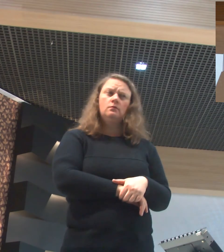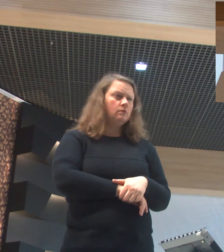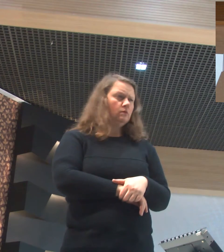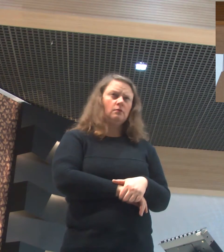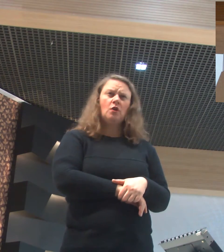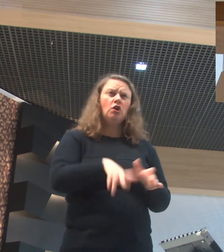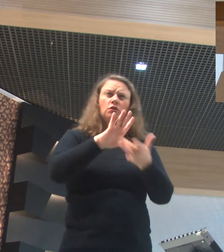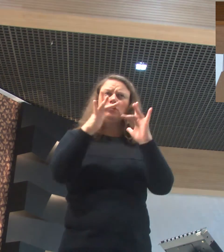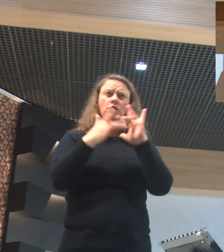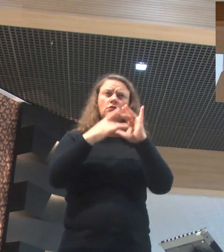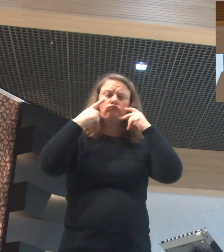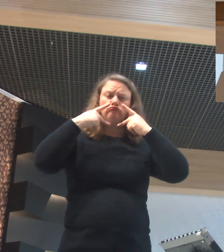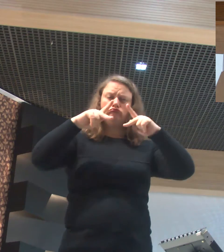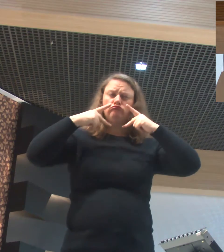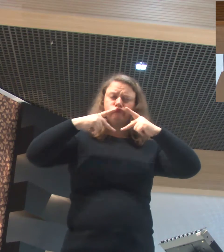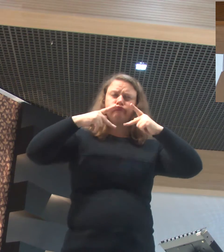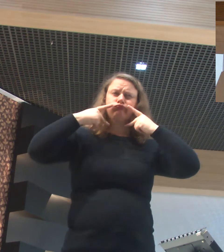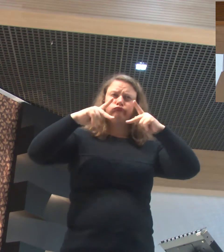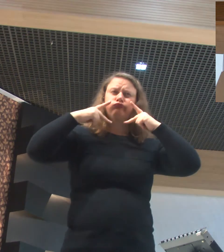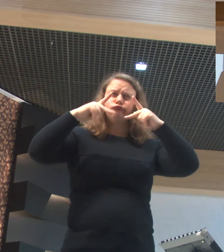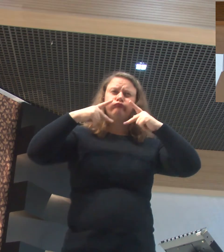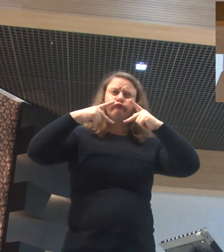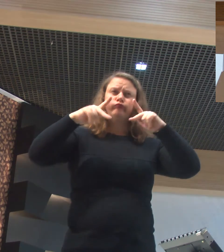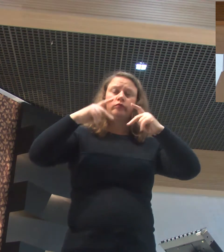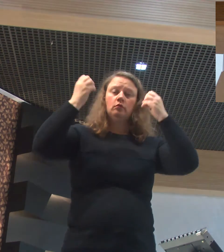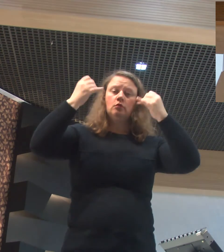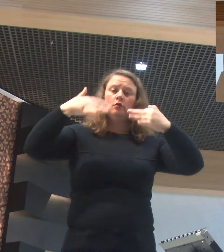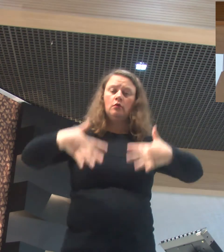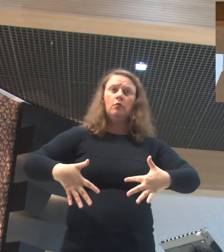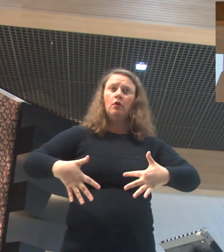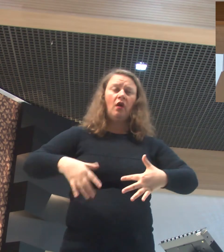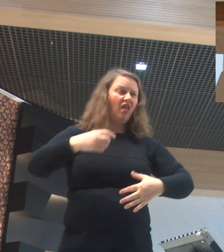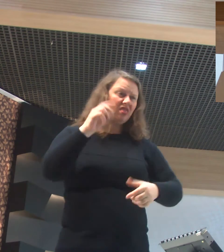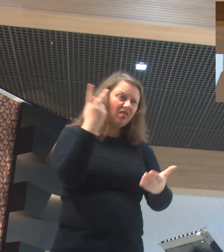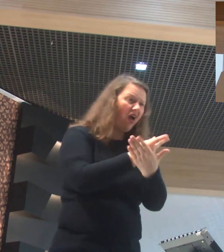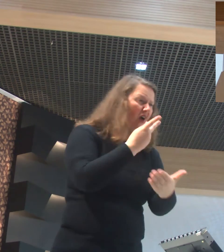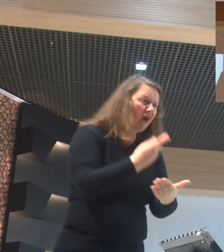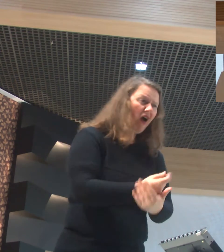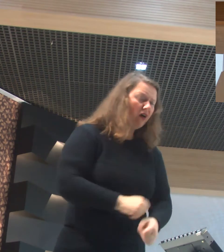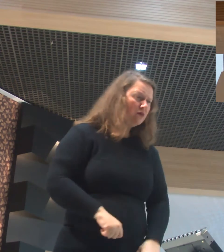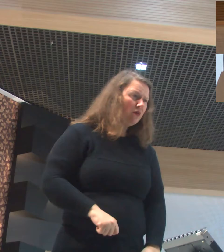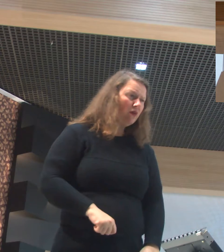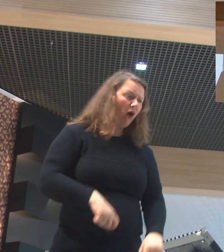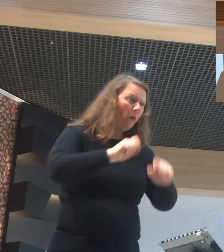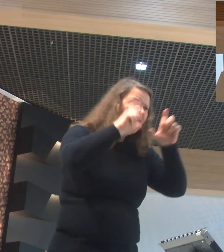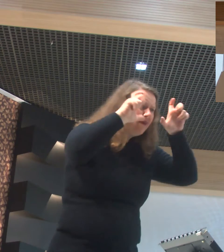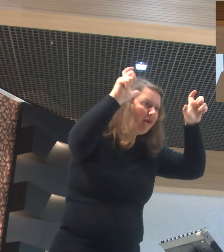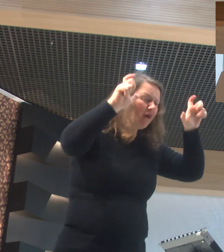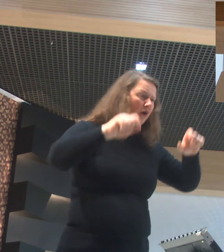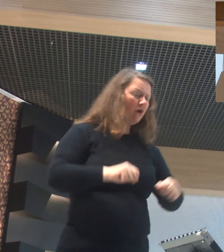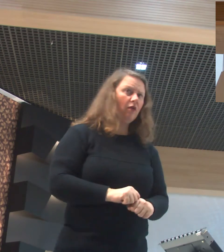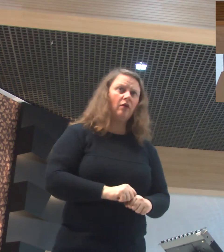Sermão do Monte, Jesus vai fazer uma outra abordagem, ele vai dizer que não é assim que se faz, não. Ele